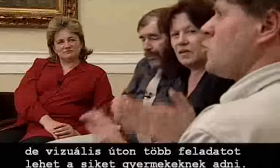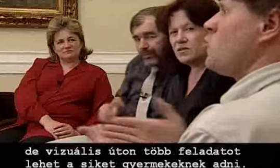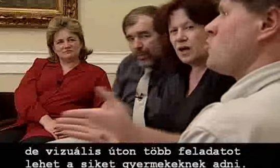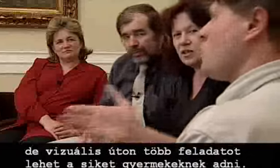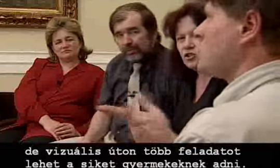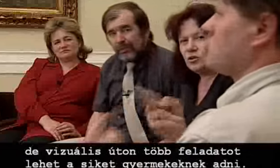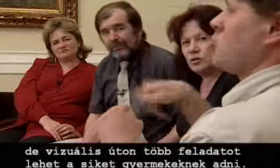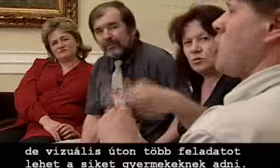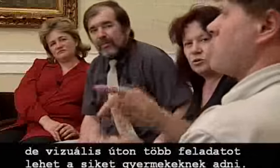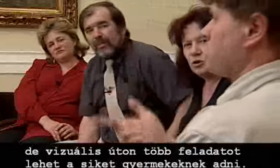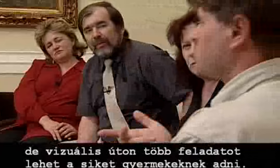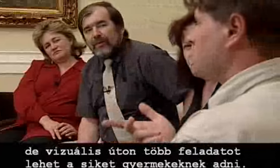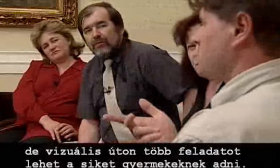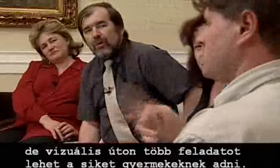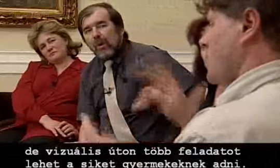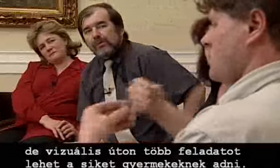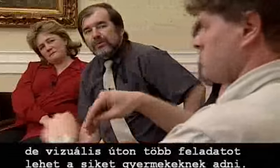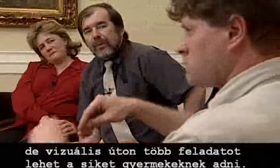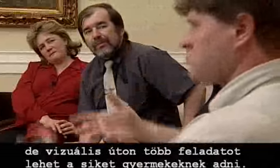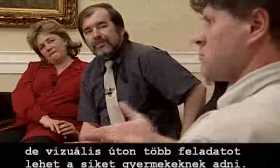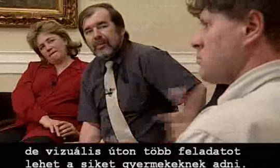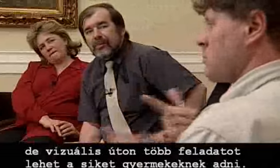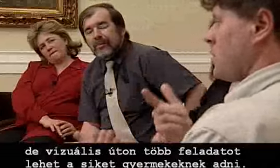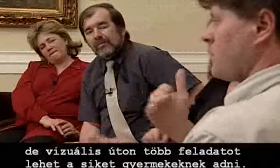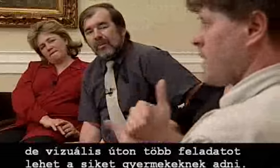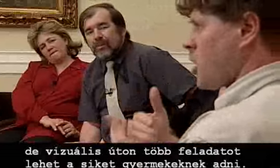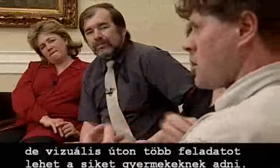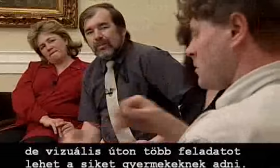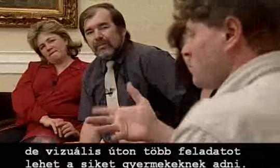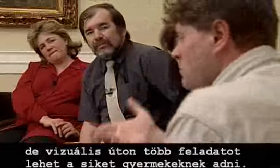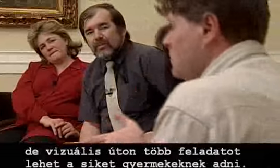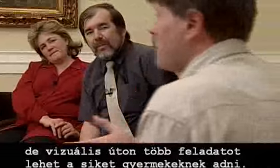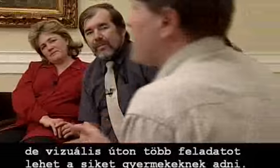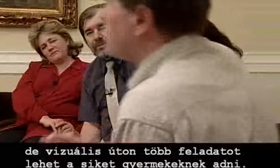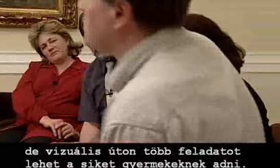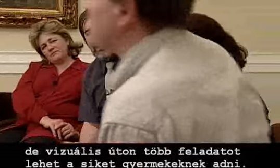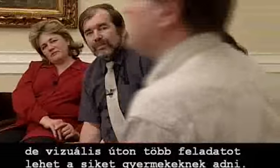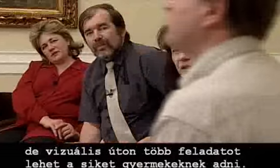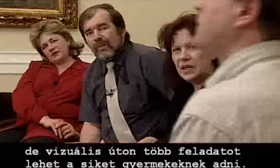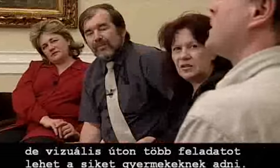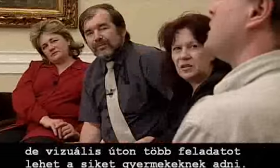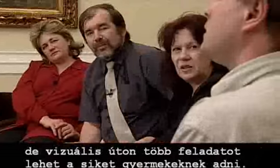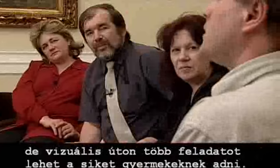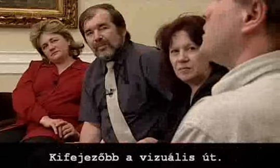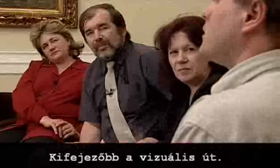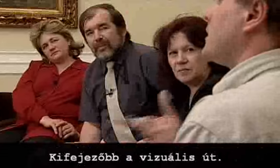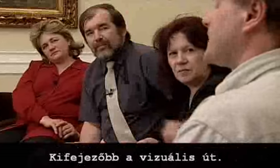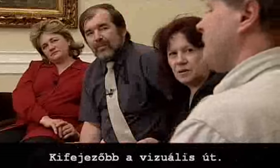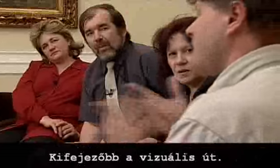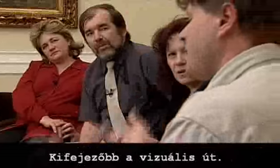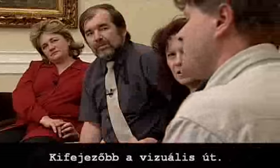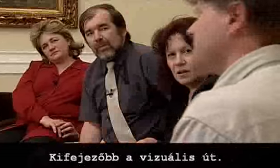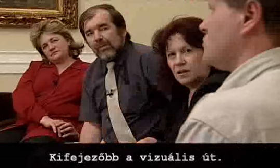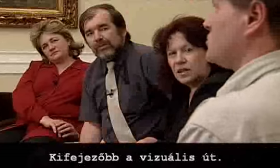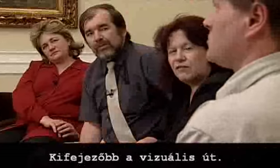De a vizuális úton többet lehet, több feladatot lehet adni.